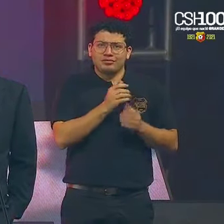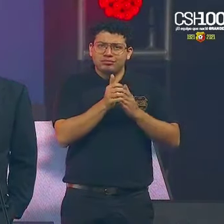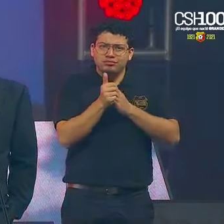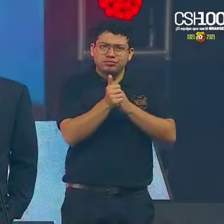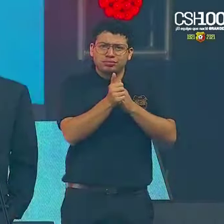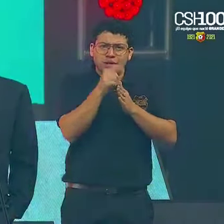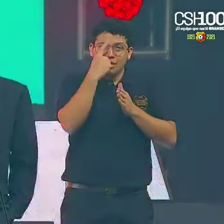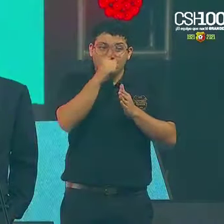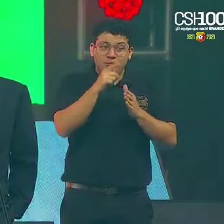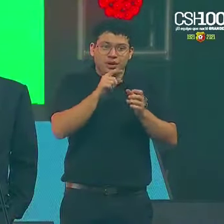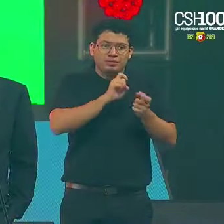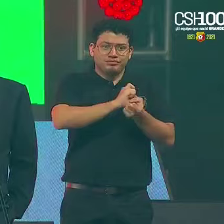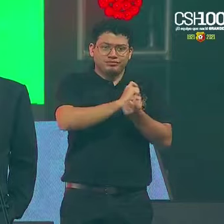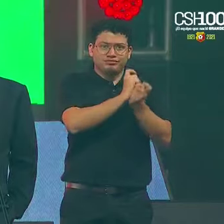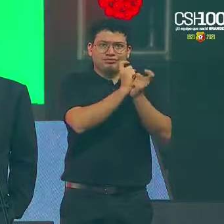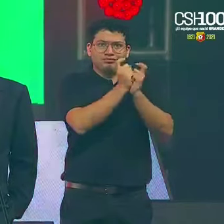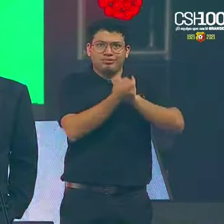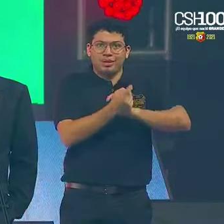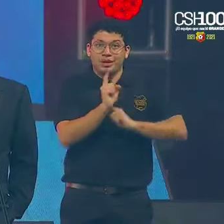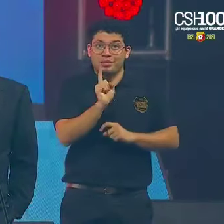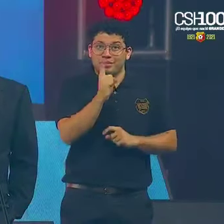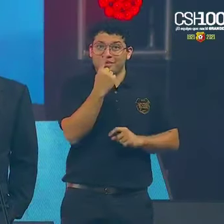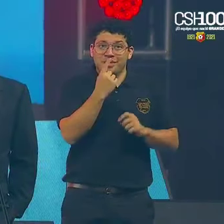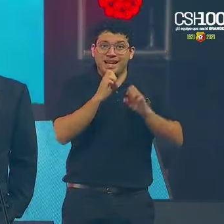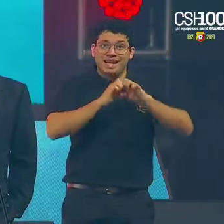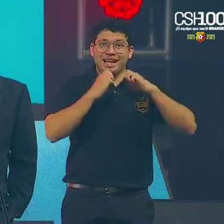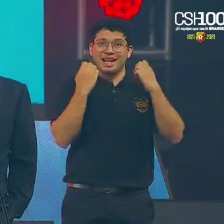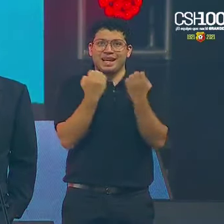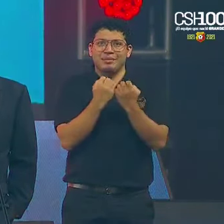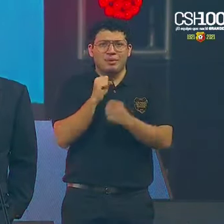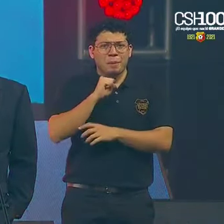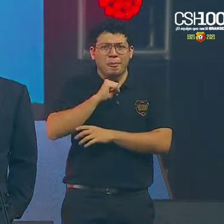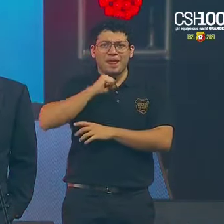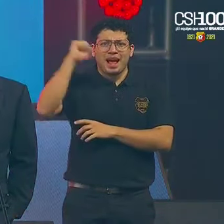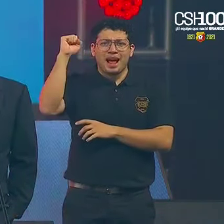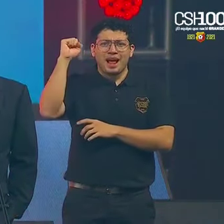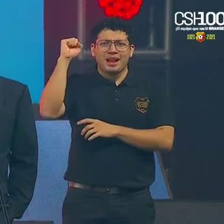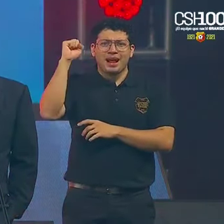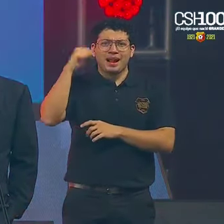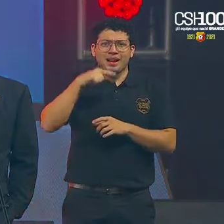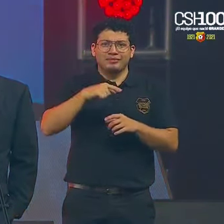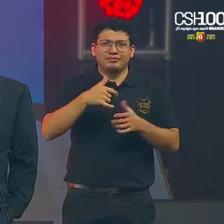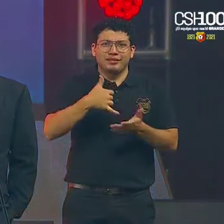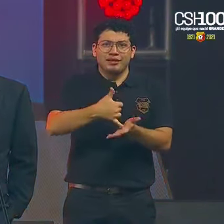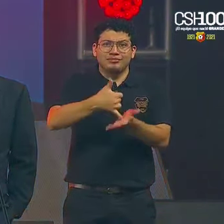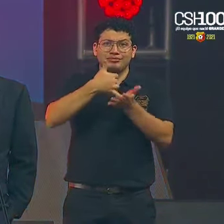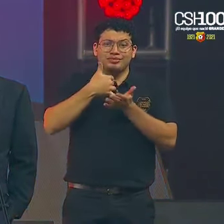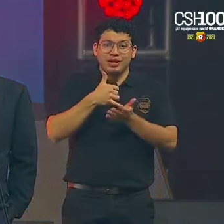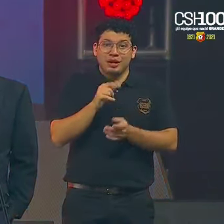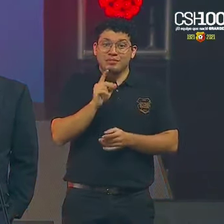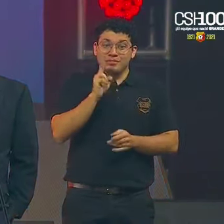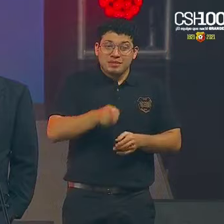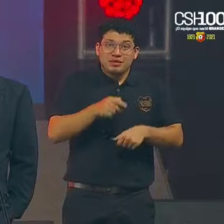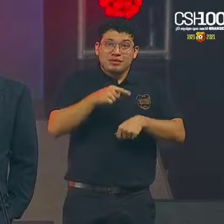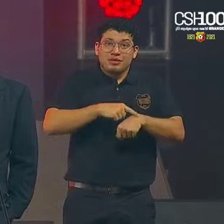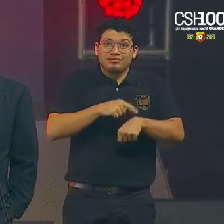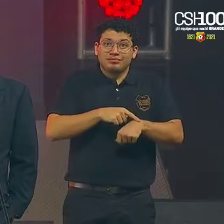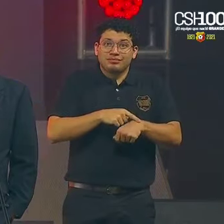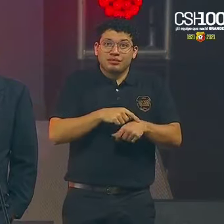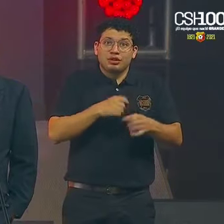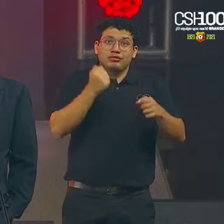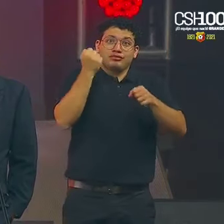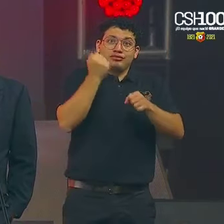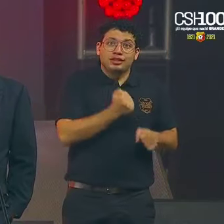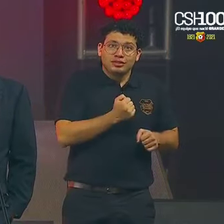Asociación Deportiva para convertirse en el primer equipo en ganar el campeonato en su mismo año de fundación. El 6 de noviembre